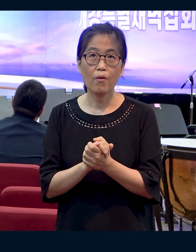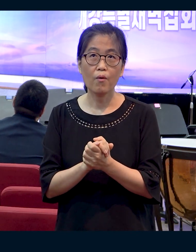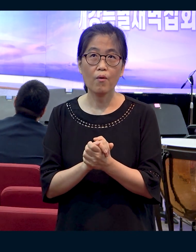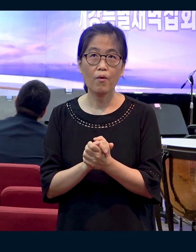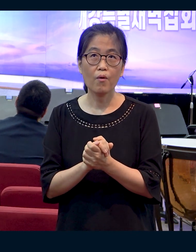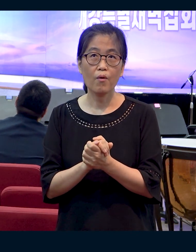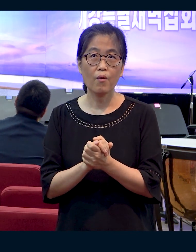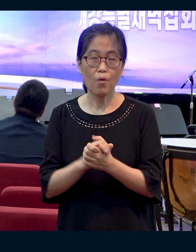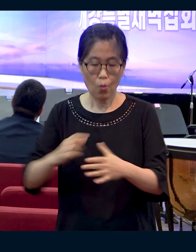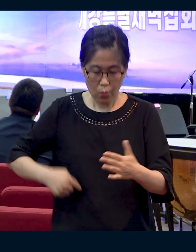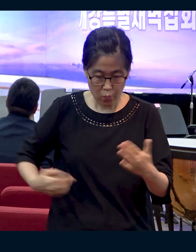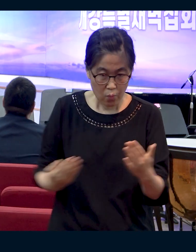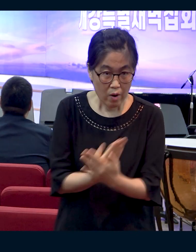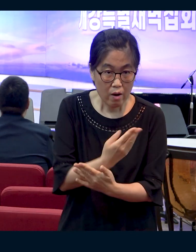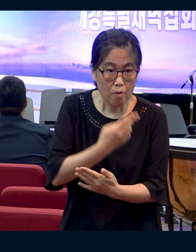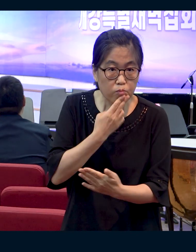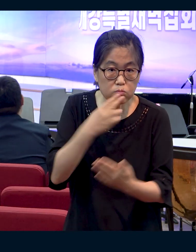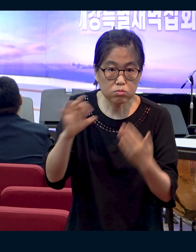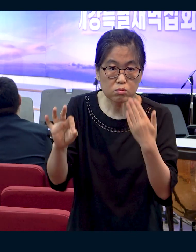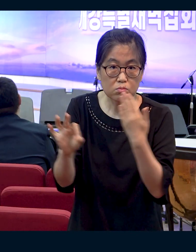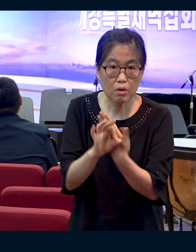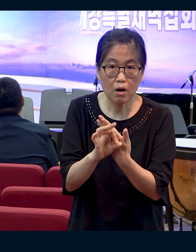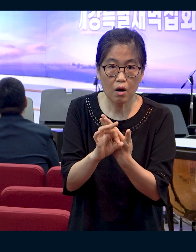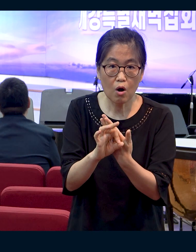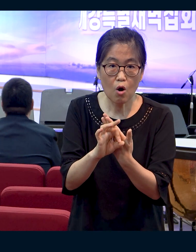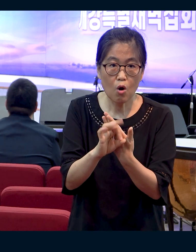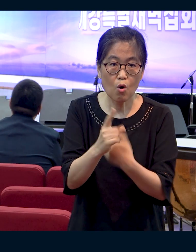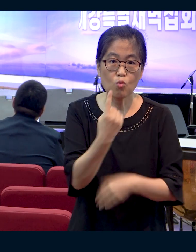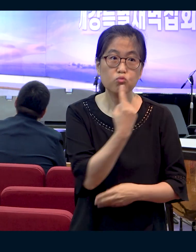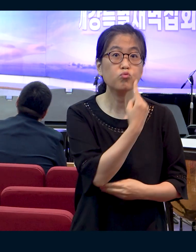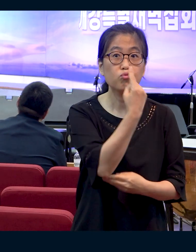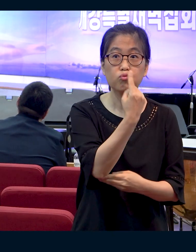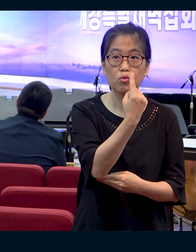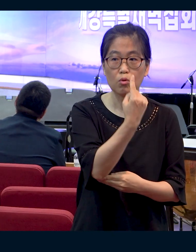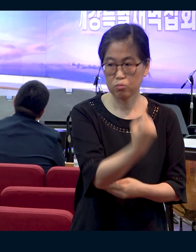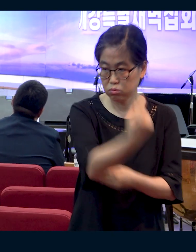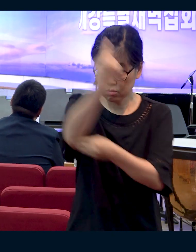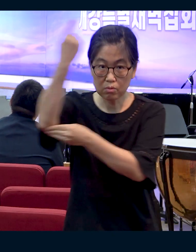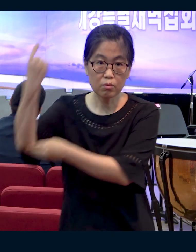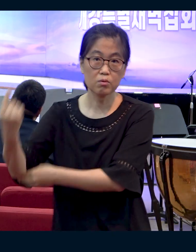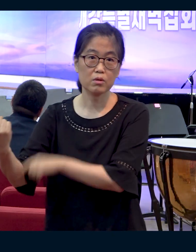책망이냐? 회개하지 않으면 촛대를 옮기겠다고.